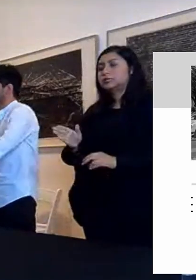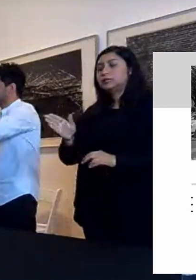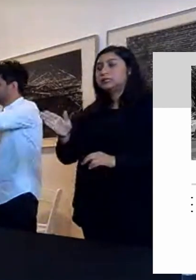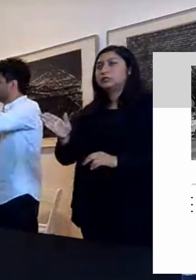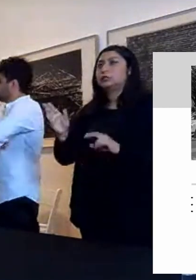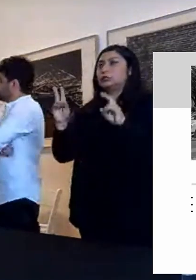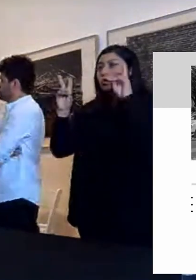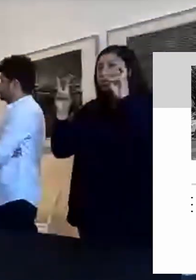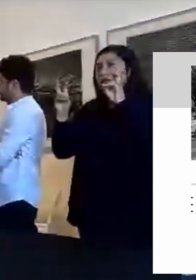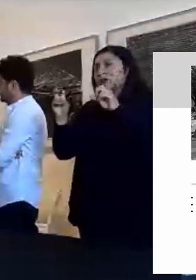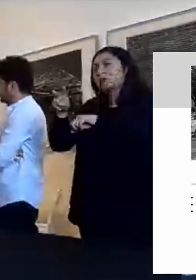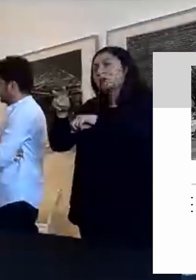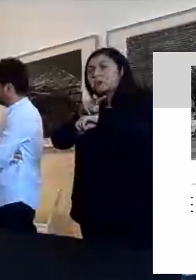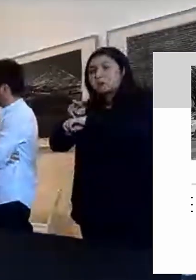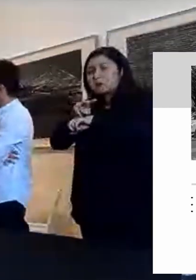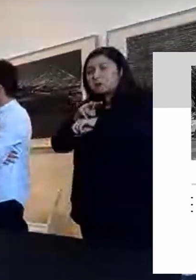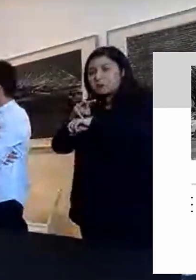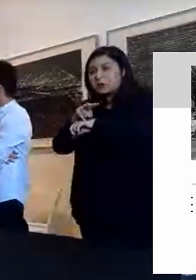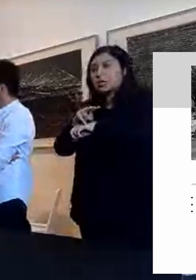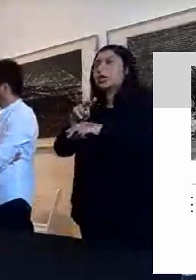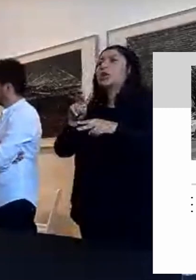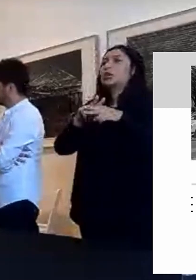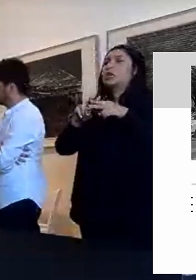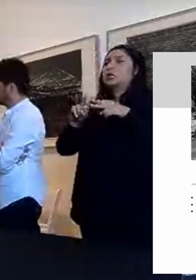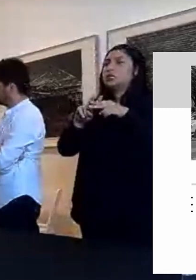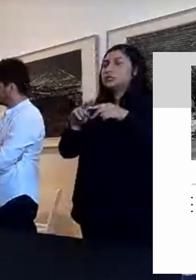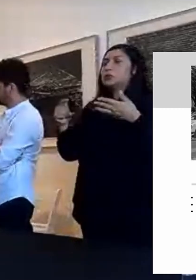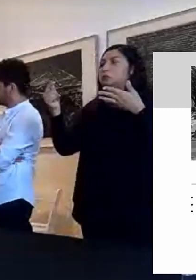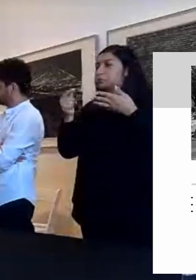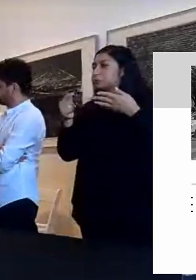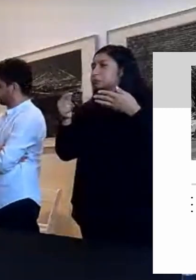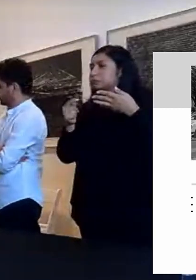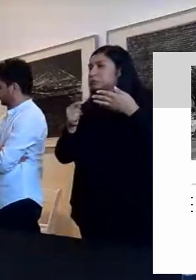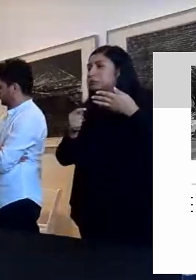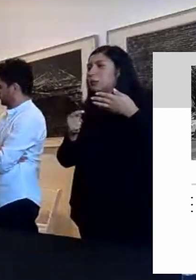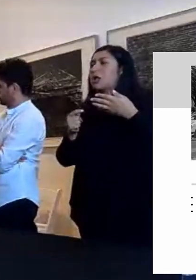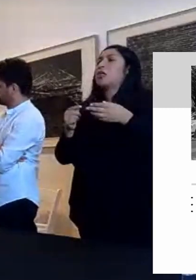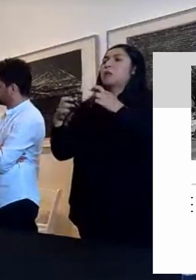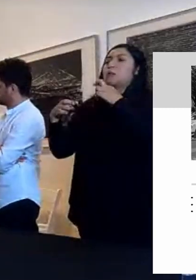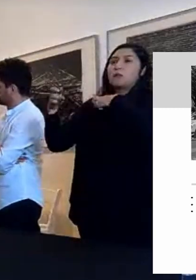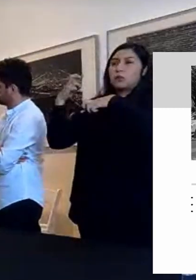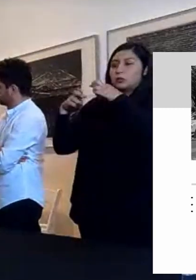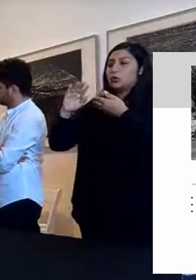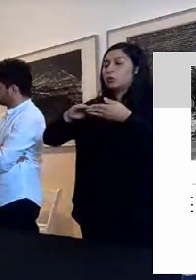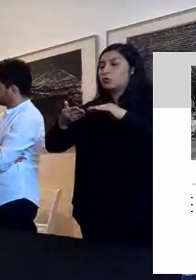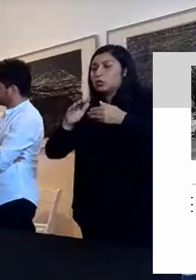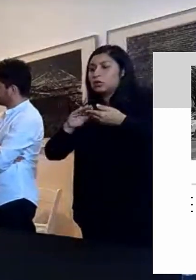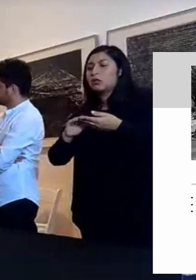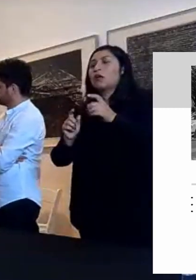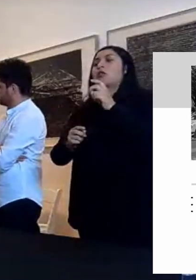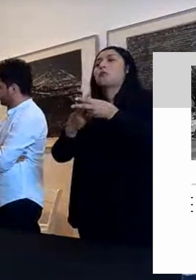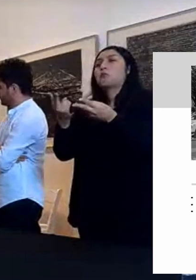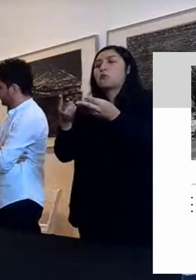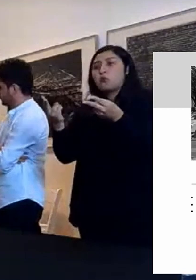administrativa, también generamos pilares que tenían que ver con el territorio, con el patrimonio, con la comunidad, los públicos, los